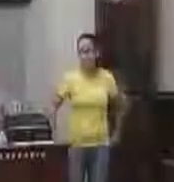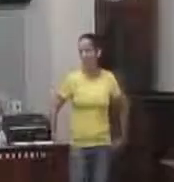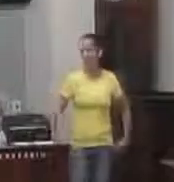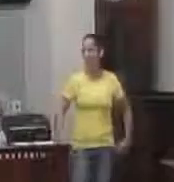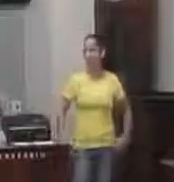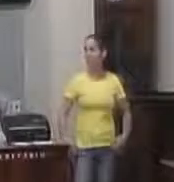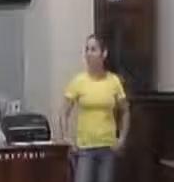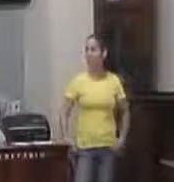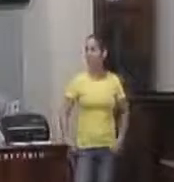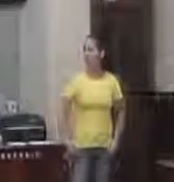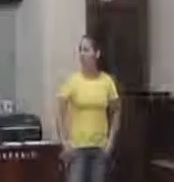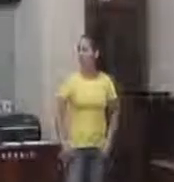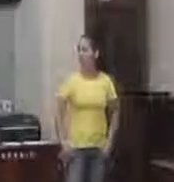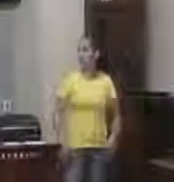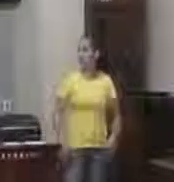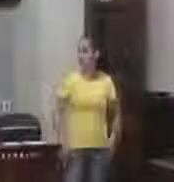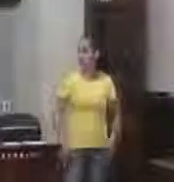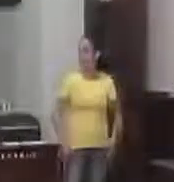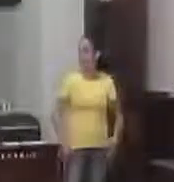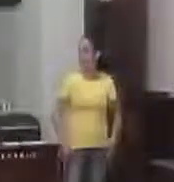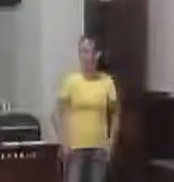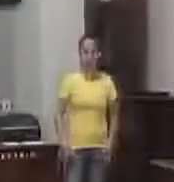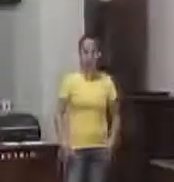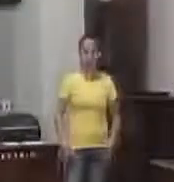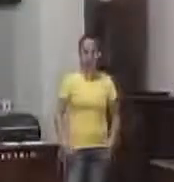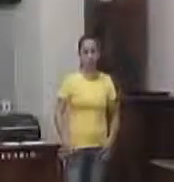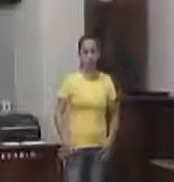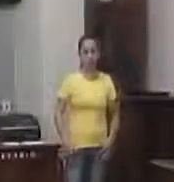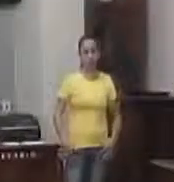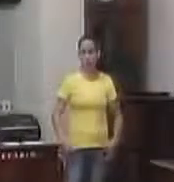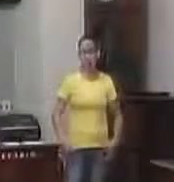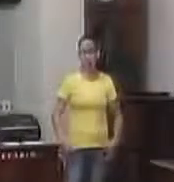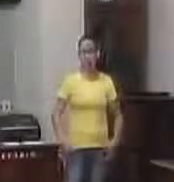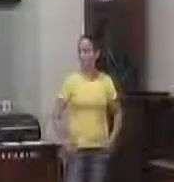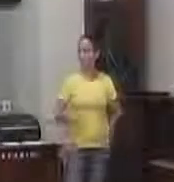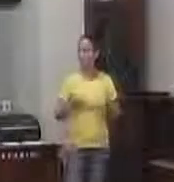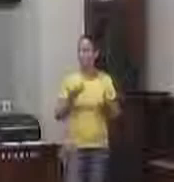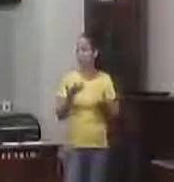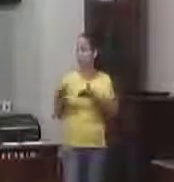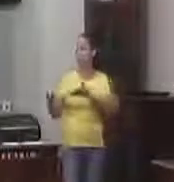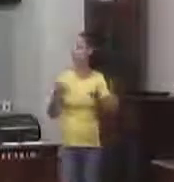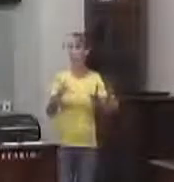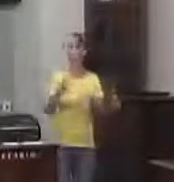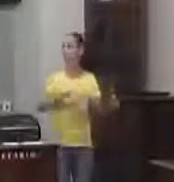Vereador, vamos compor a mesa aqui. Queria convidar aqui mais um colega para compor a mesa.